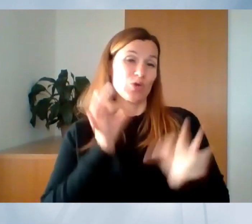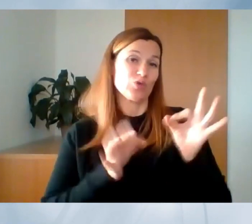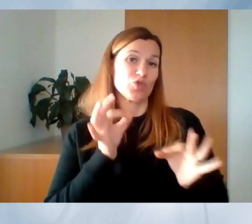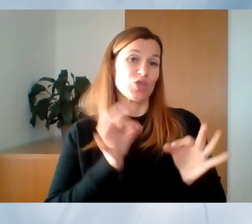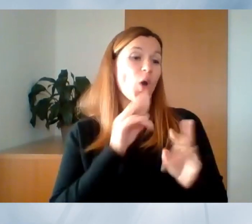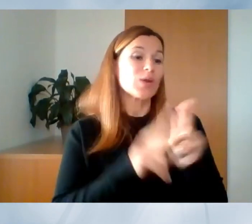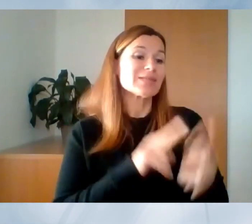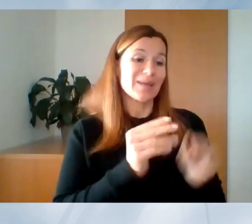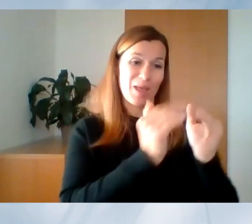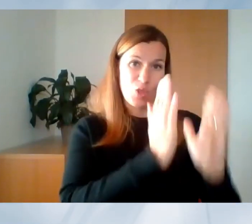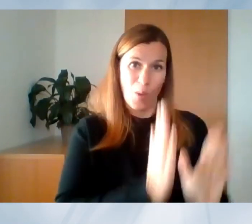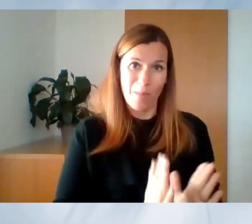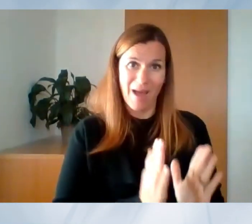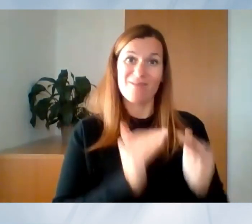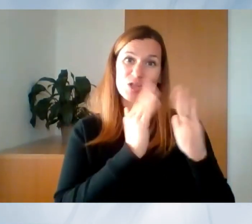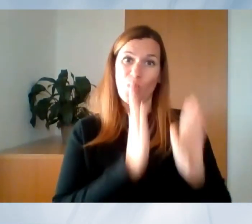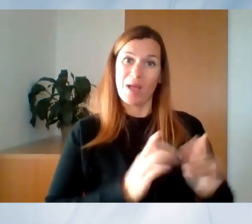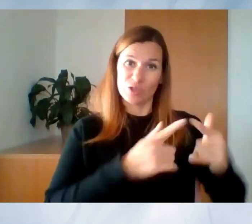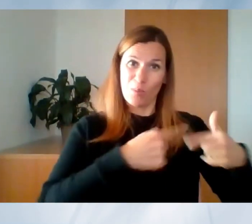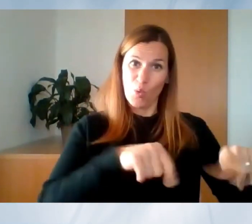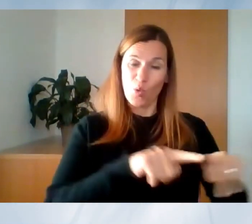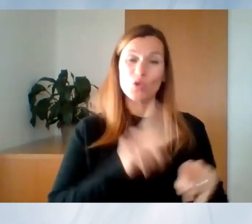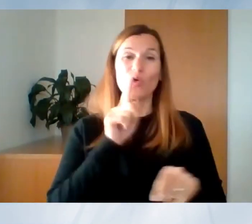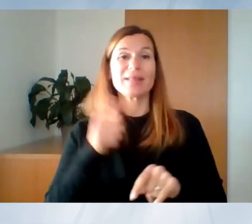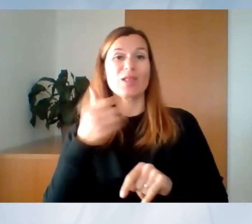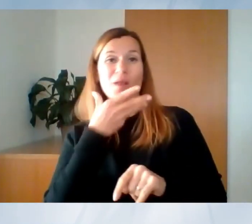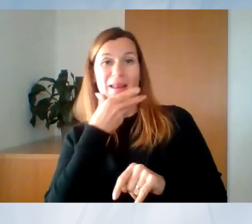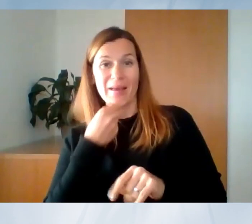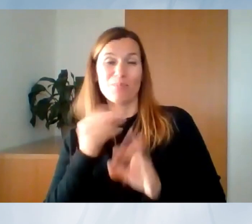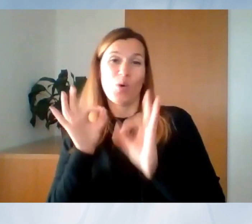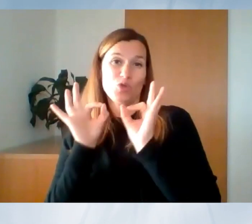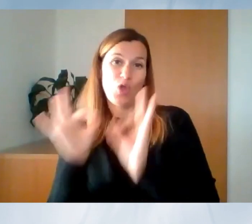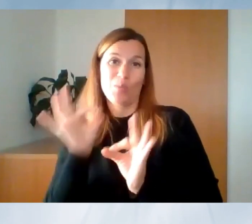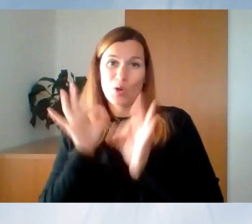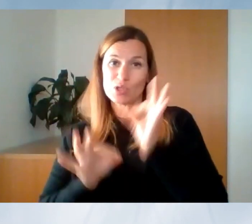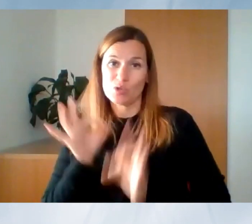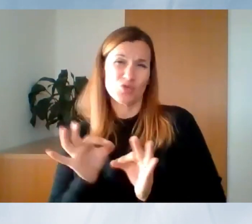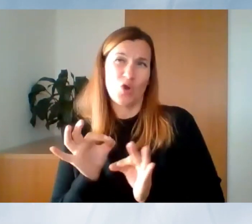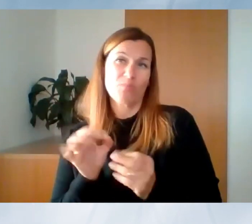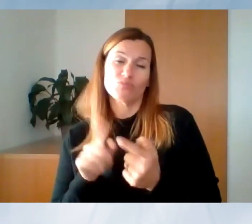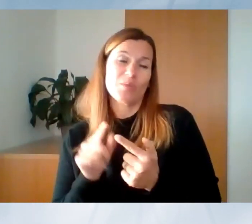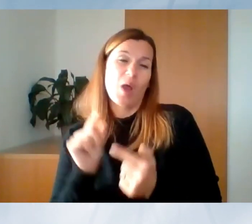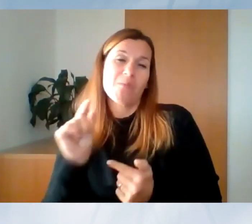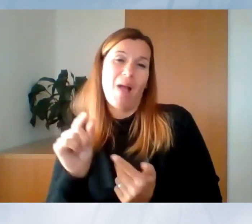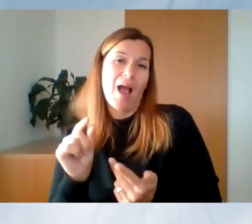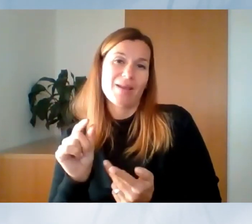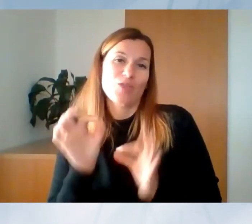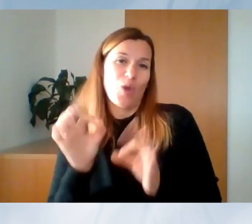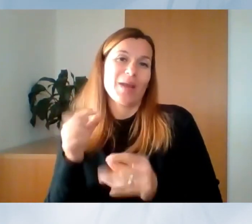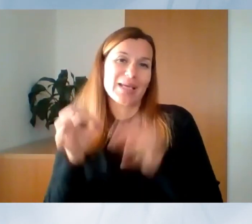doma, v domačem okolju in eno lepo, dobro izkušnjo, pa magari čisto